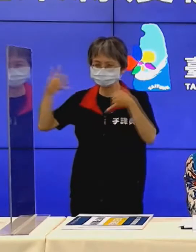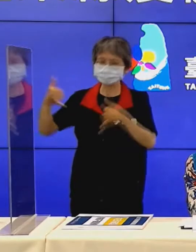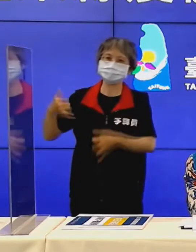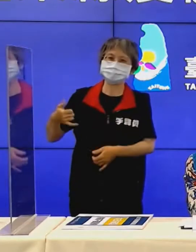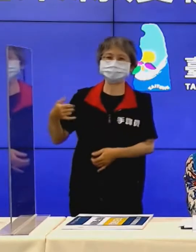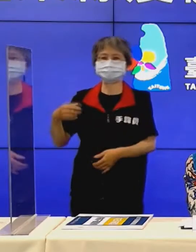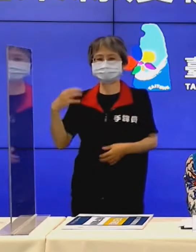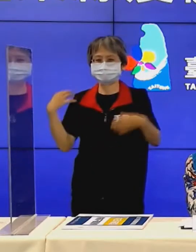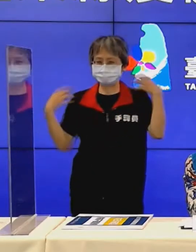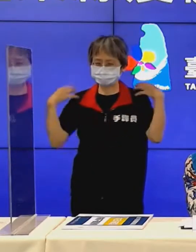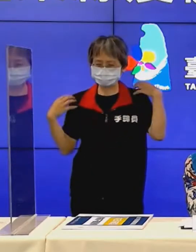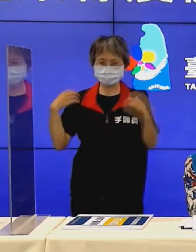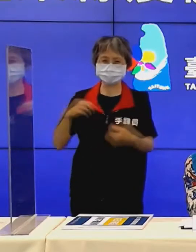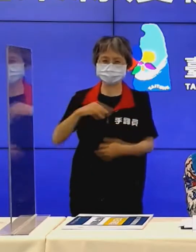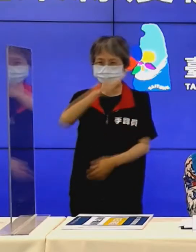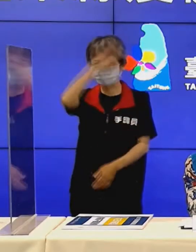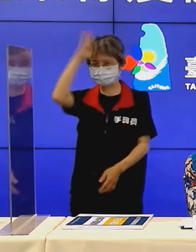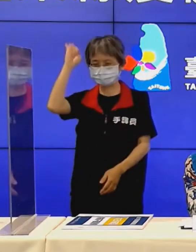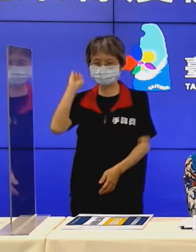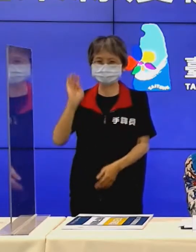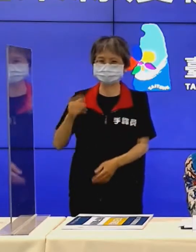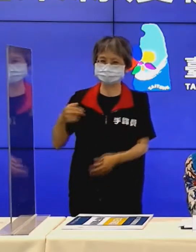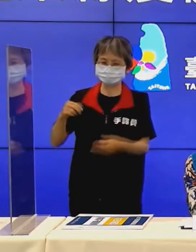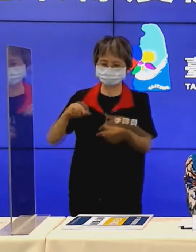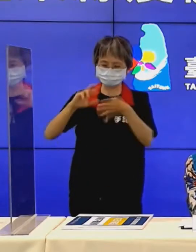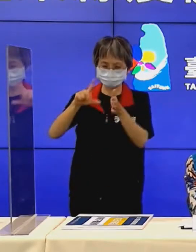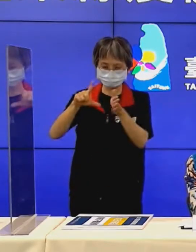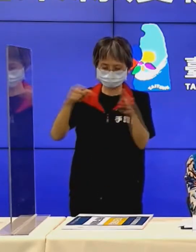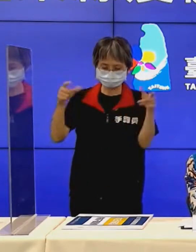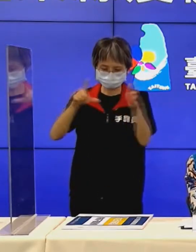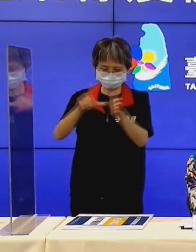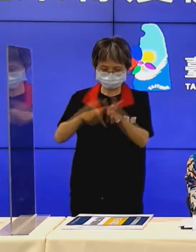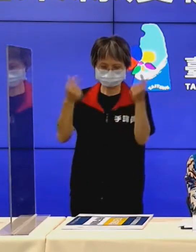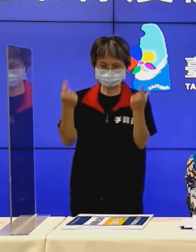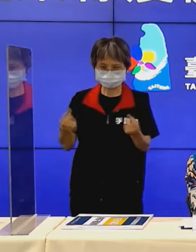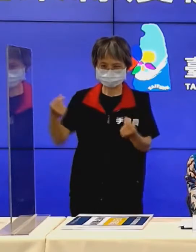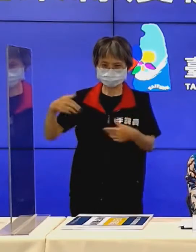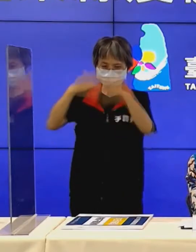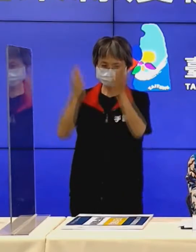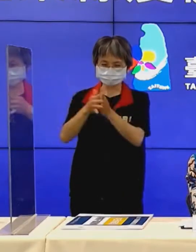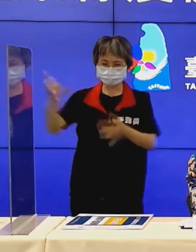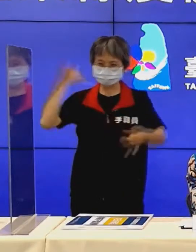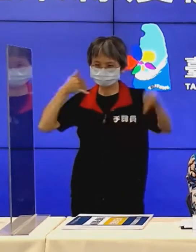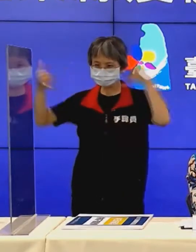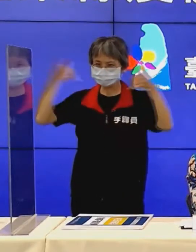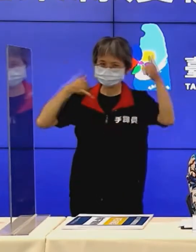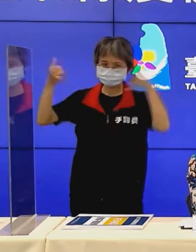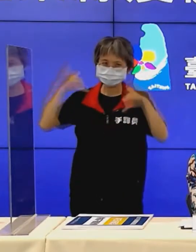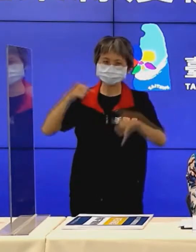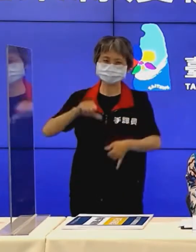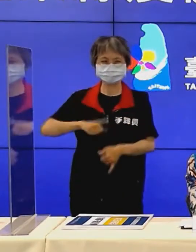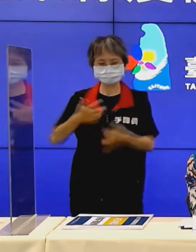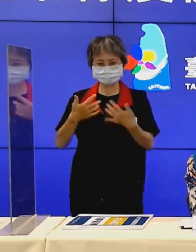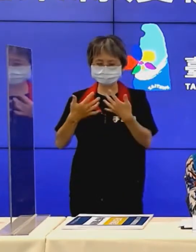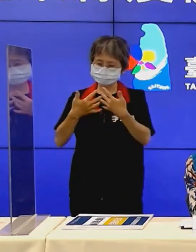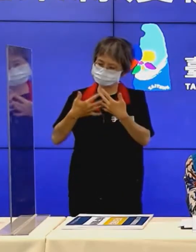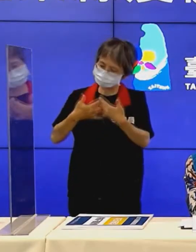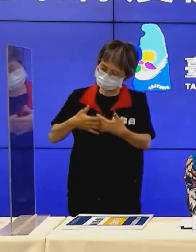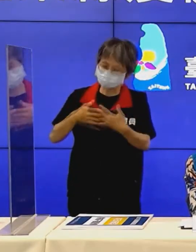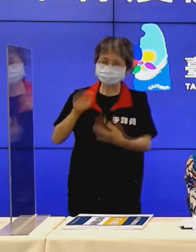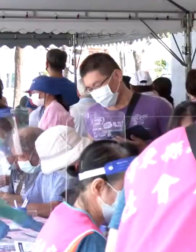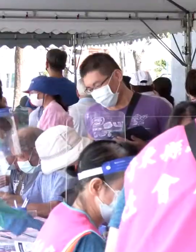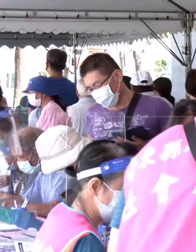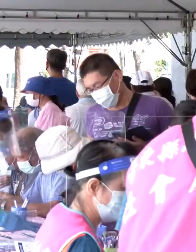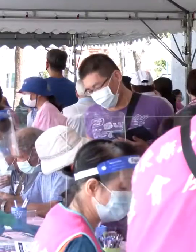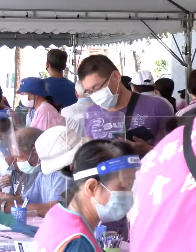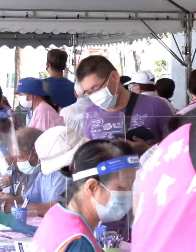法满足乡亲在同一个时间进到打电话进来台东市卫生所的需求。 台东县21号开放第